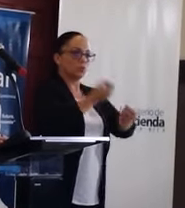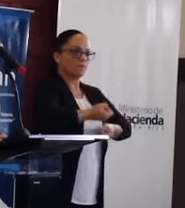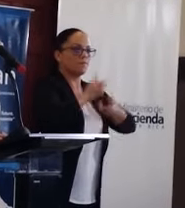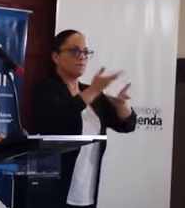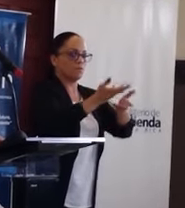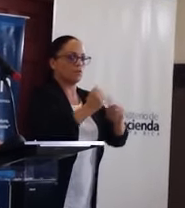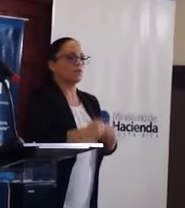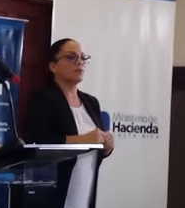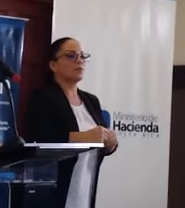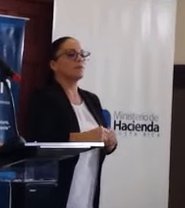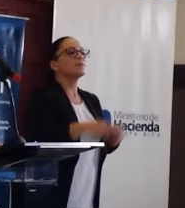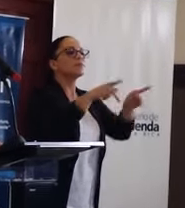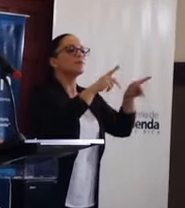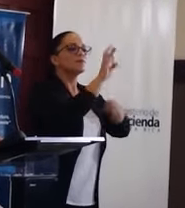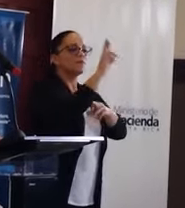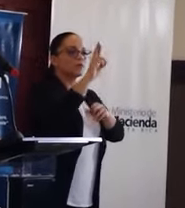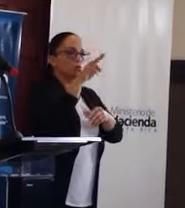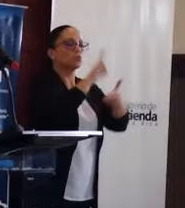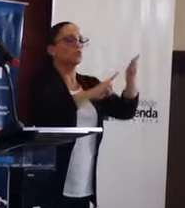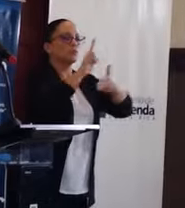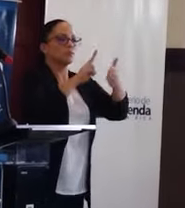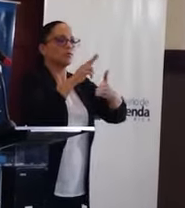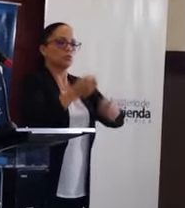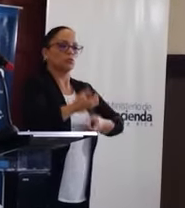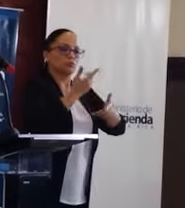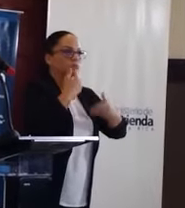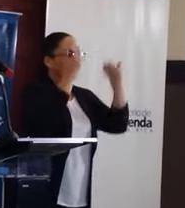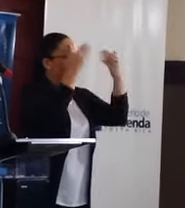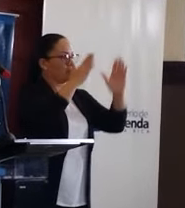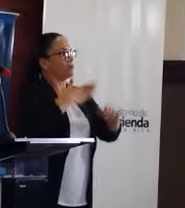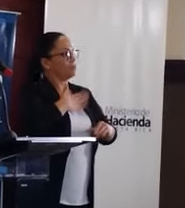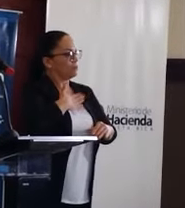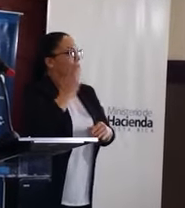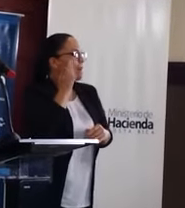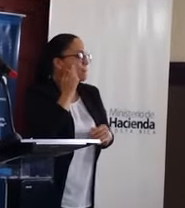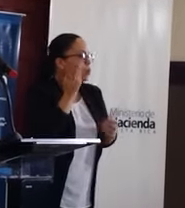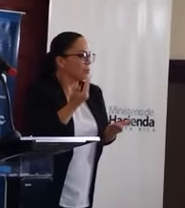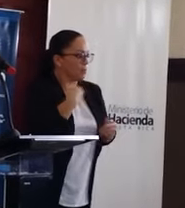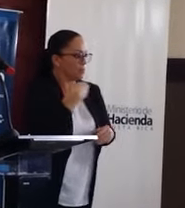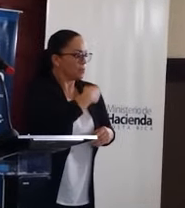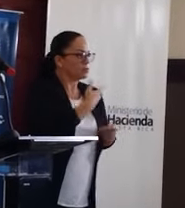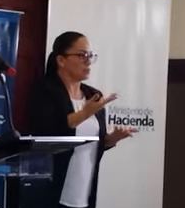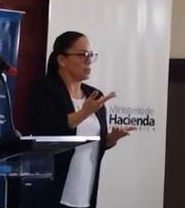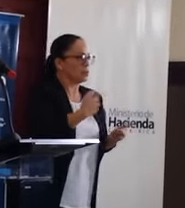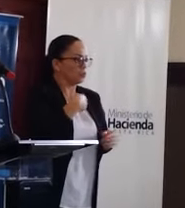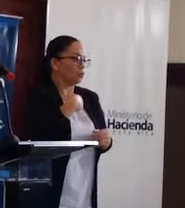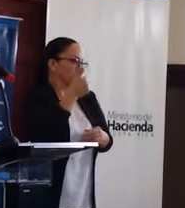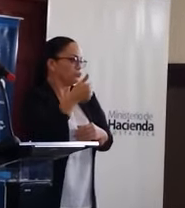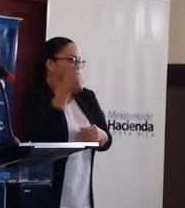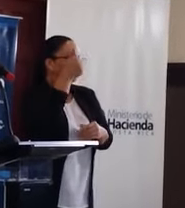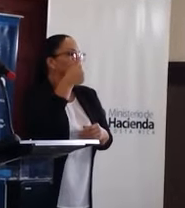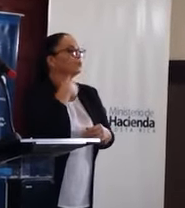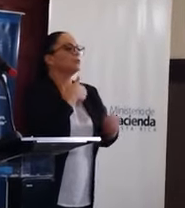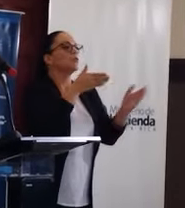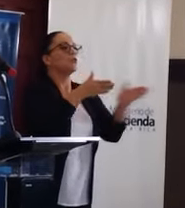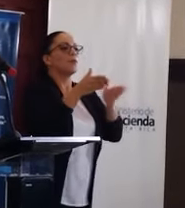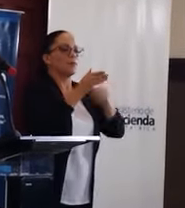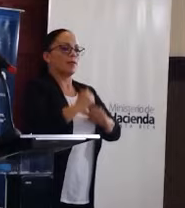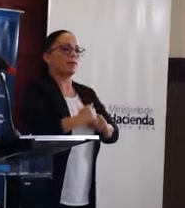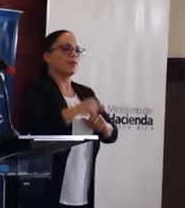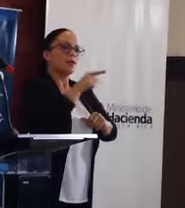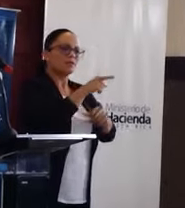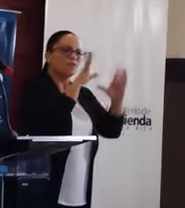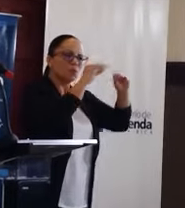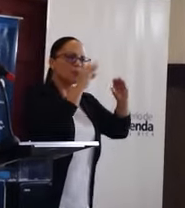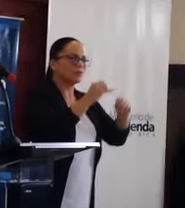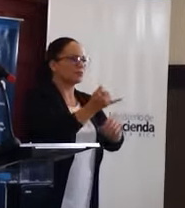los señores rectores abiertamente, la molestia de mi ministerio y de la rectoría que ejerzo, porque se ha prestado confusión